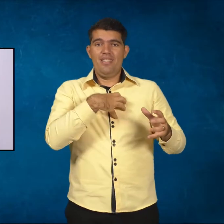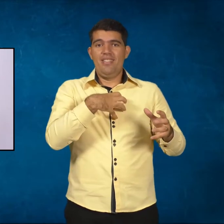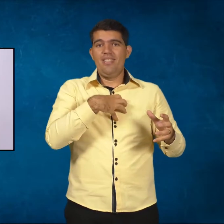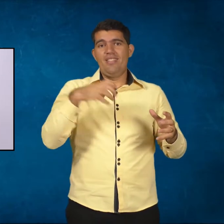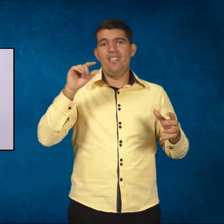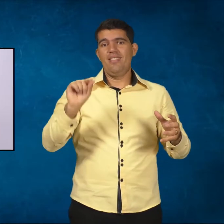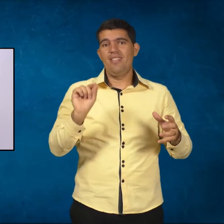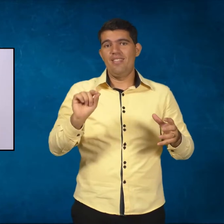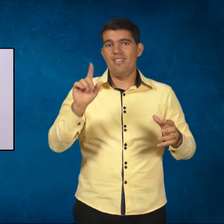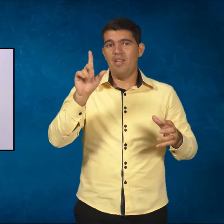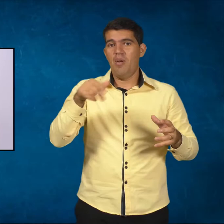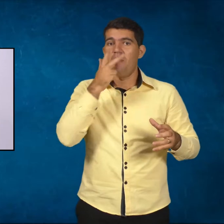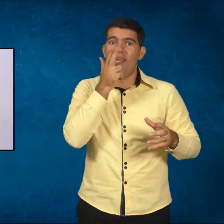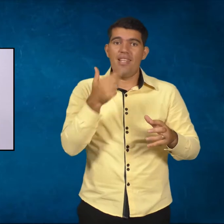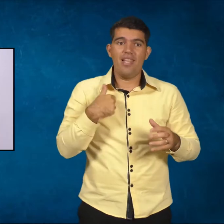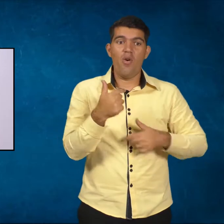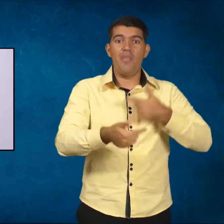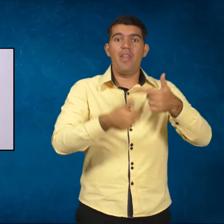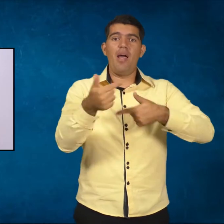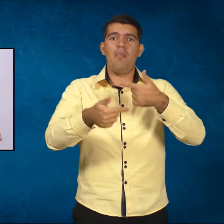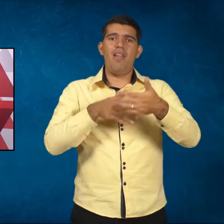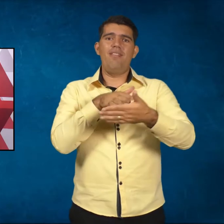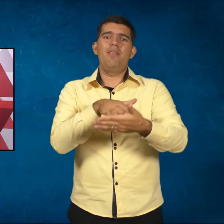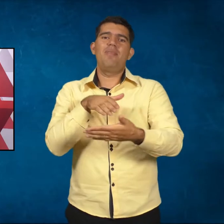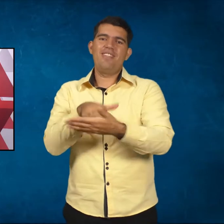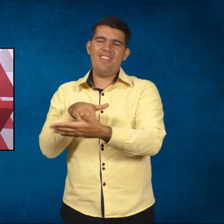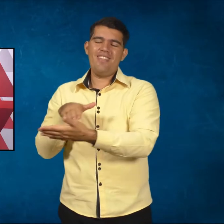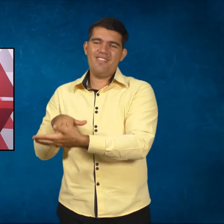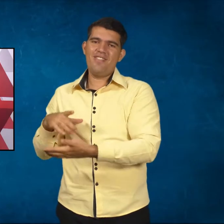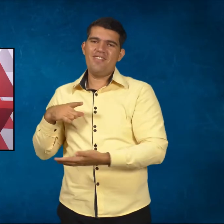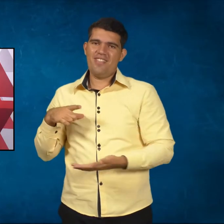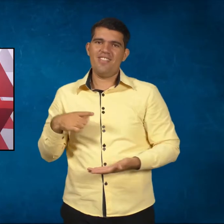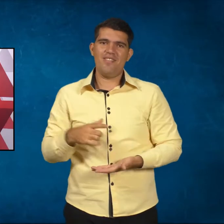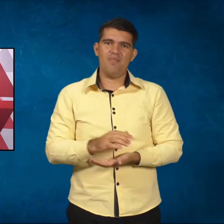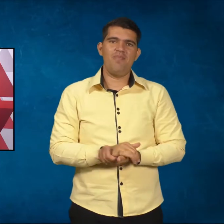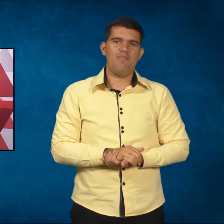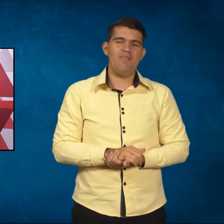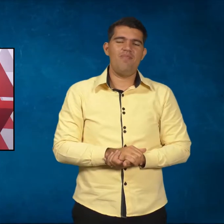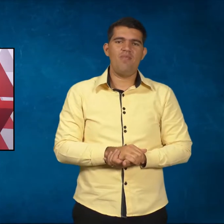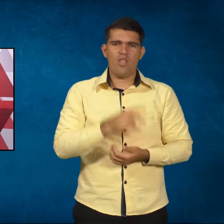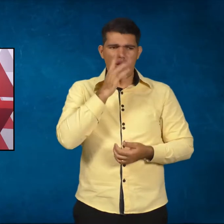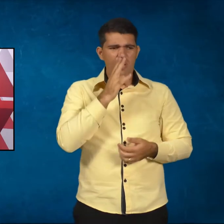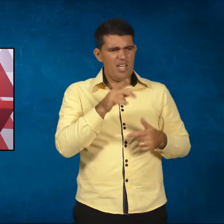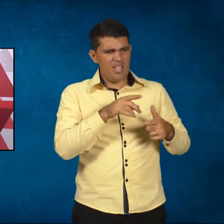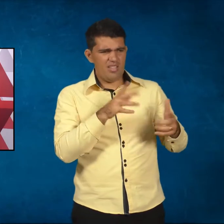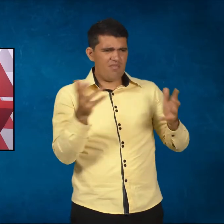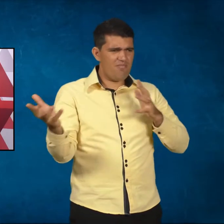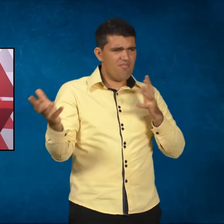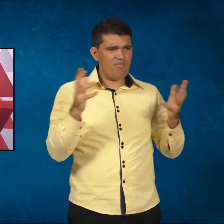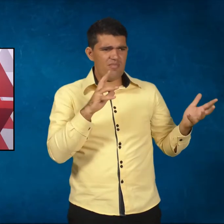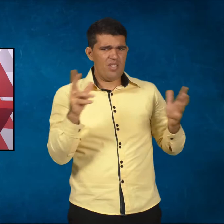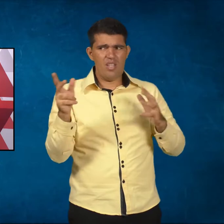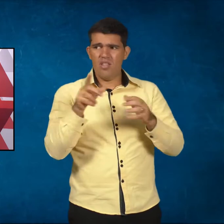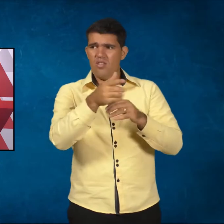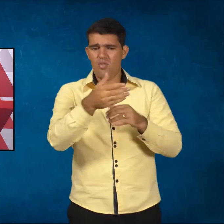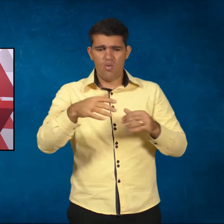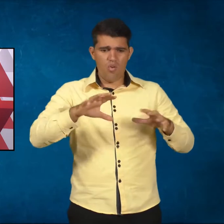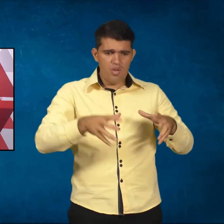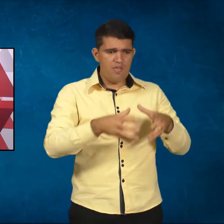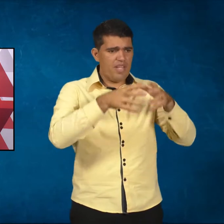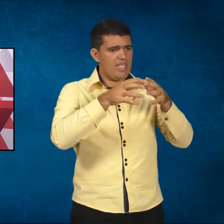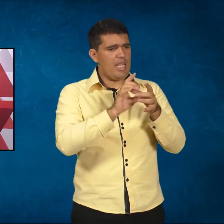os voos que se pode usar com as propostas pedagógicas com currículo é de semana isso que passa inclusive para discussão da